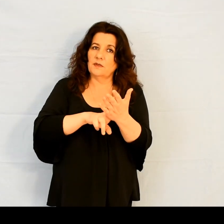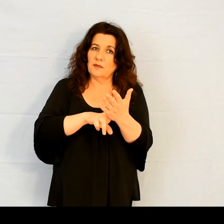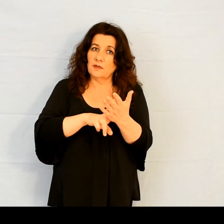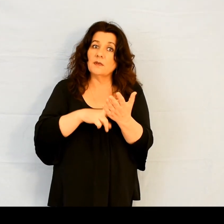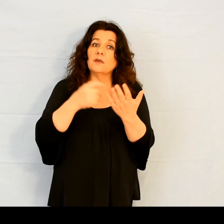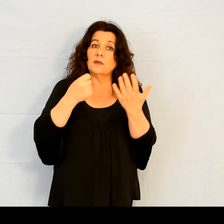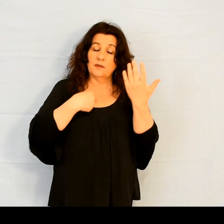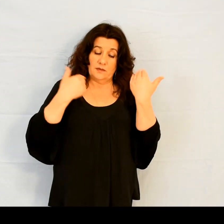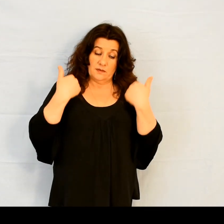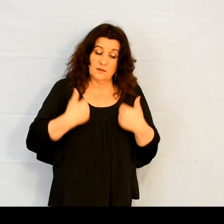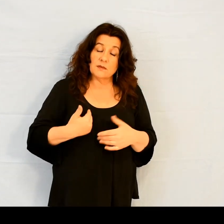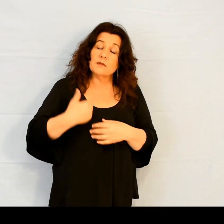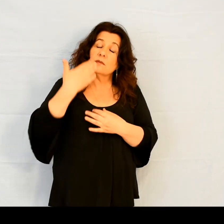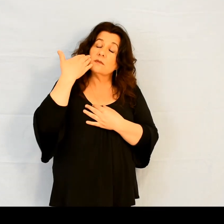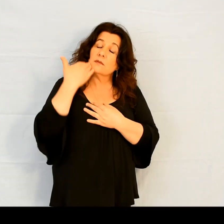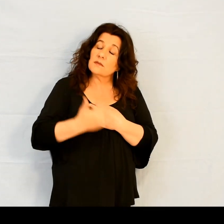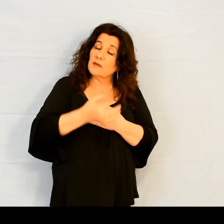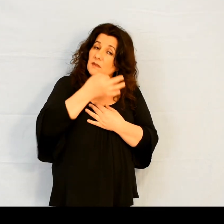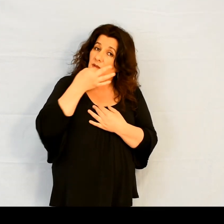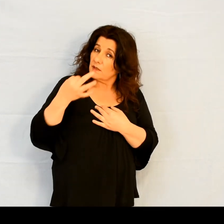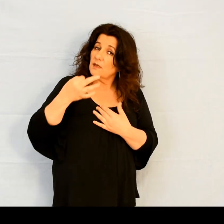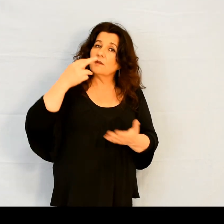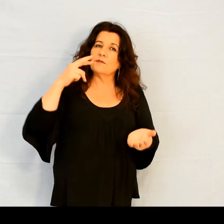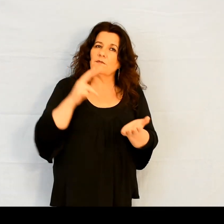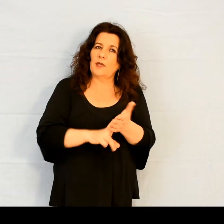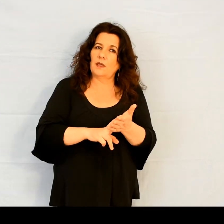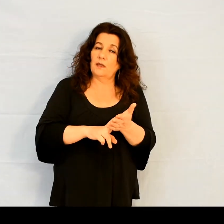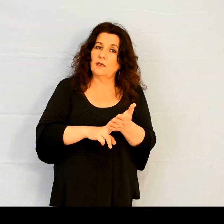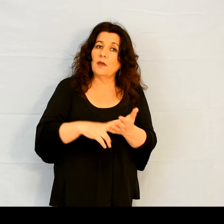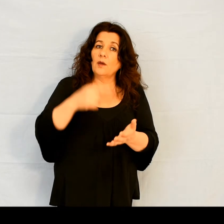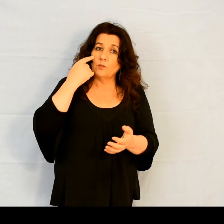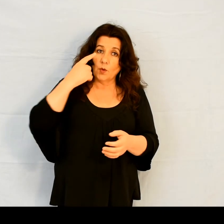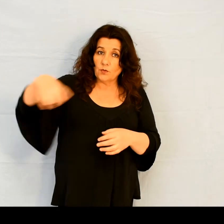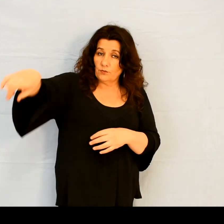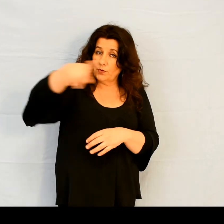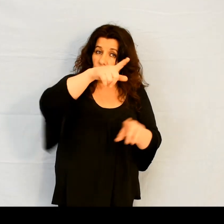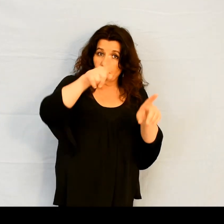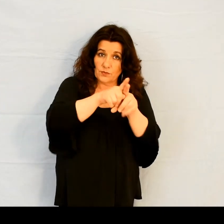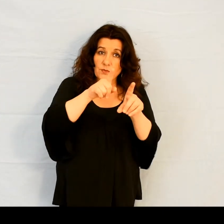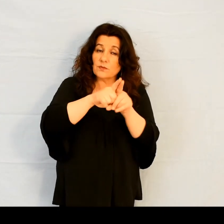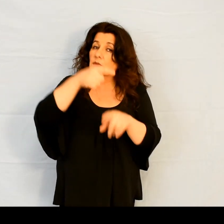dit vrai afin que vous aussi, vous croyez.